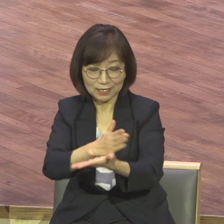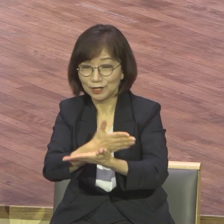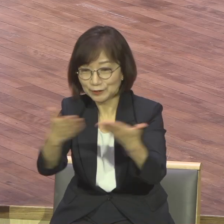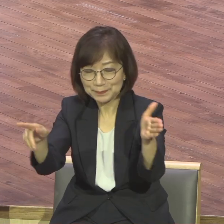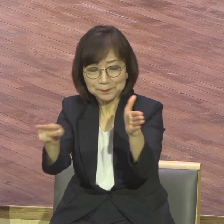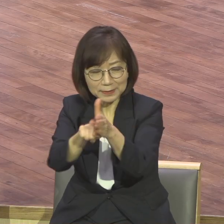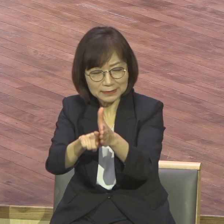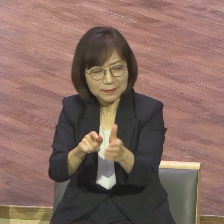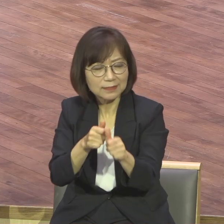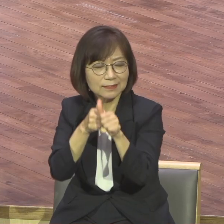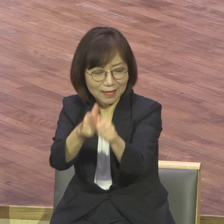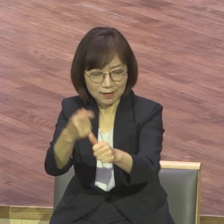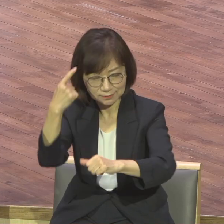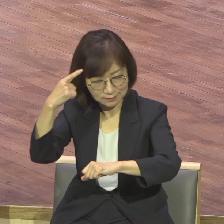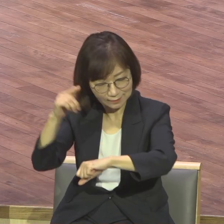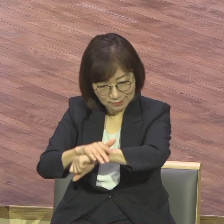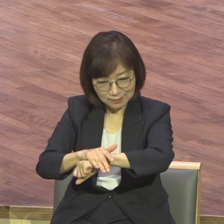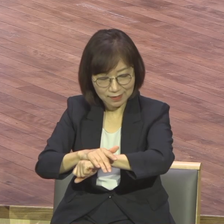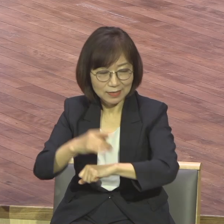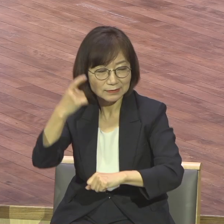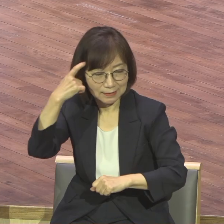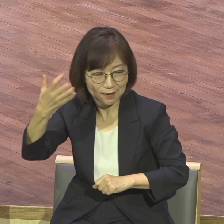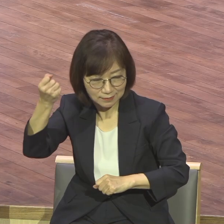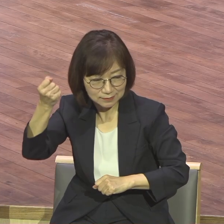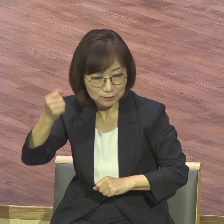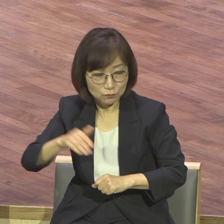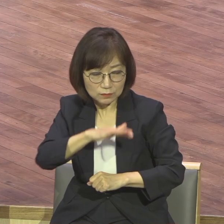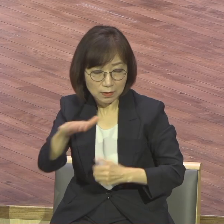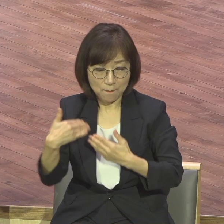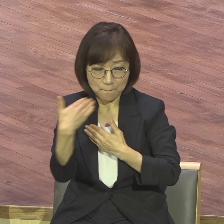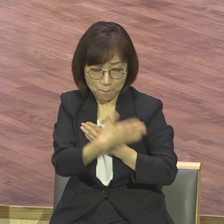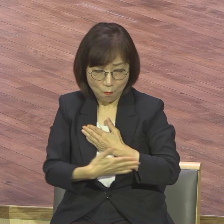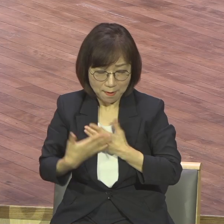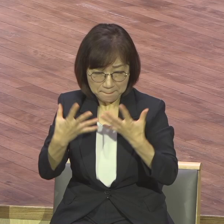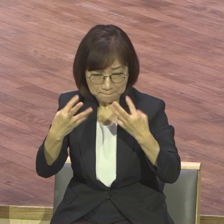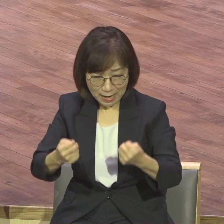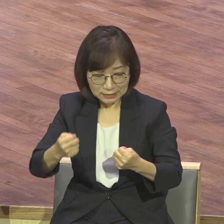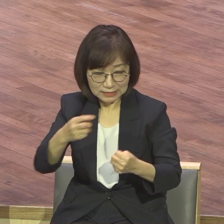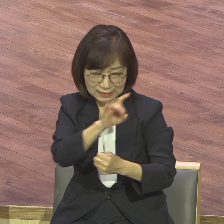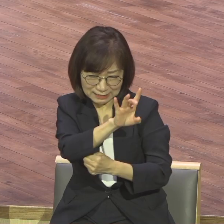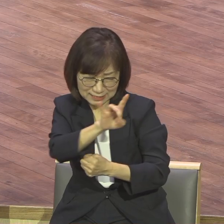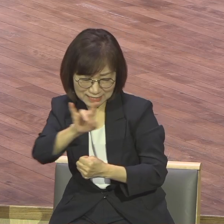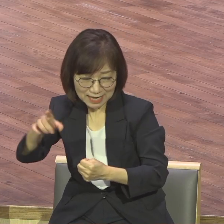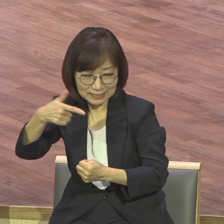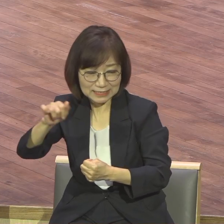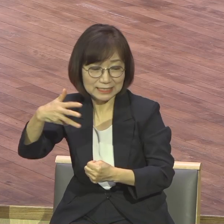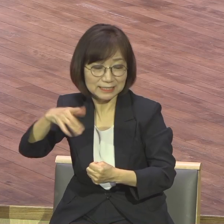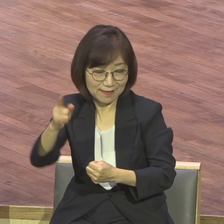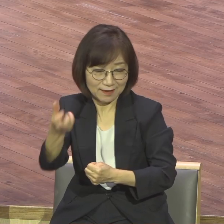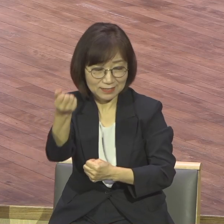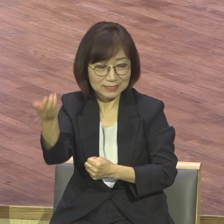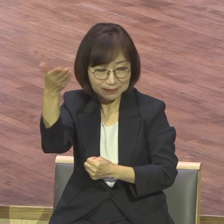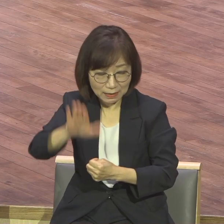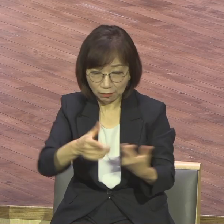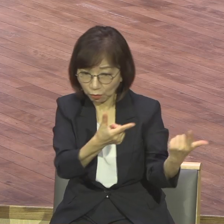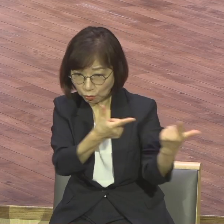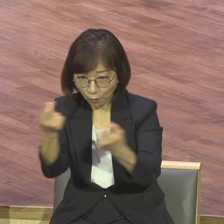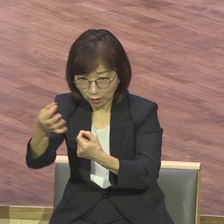믿음의 분량대로 지혜롭게 생각하라. 우리가 한 몸에 많은 지체를 가졌으나 모든 지체가 같은 기능을 가진 것이 아니니